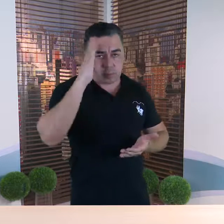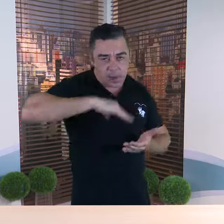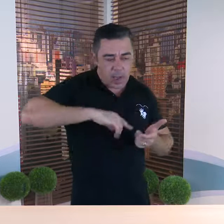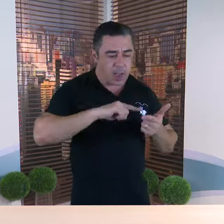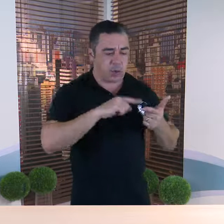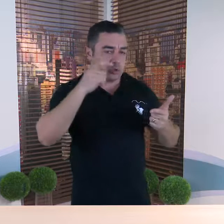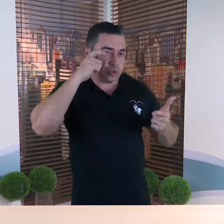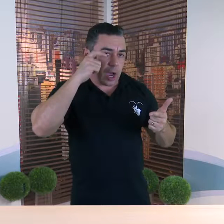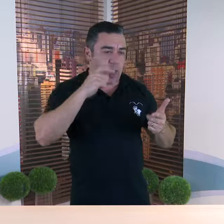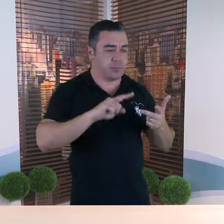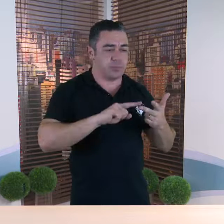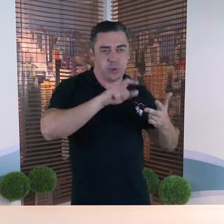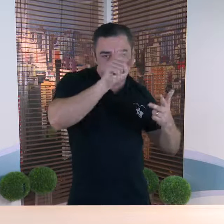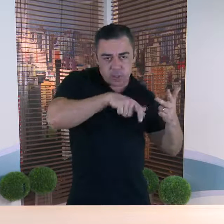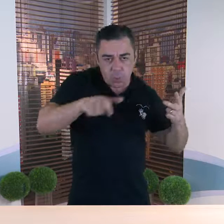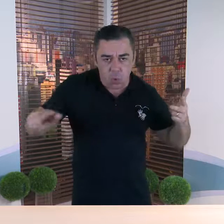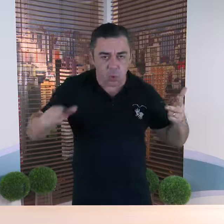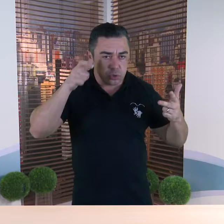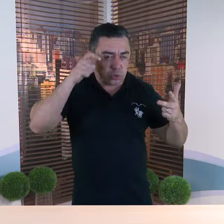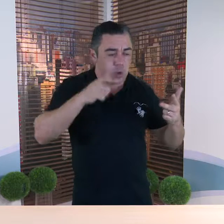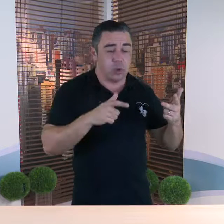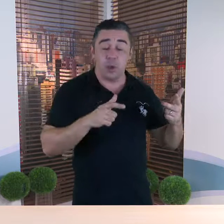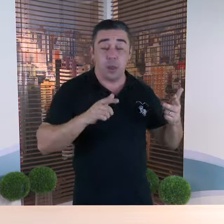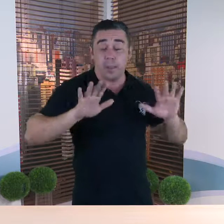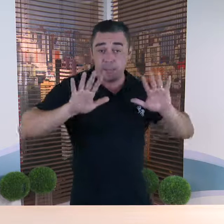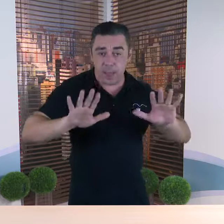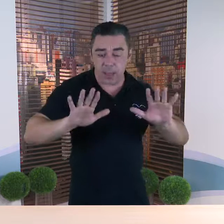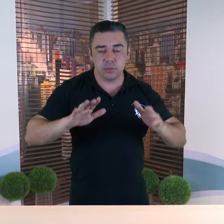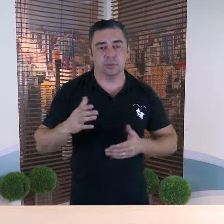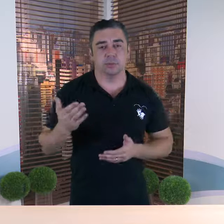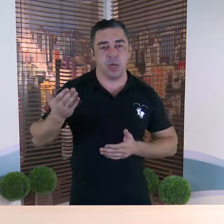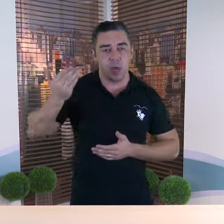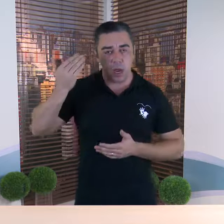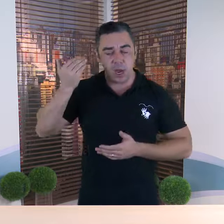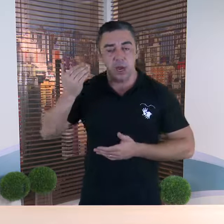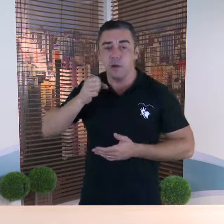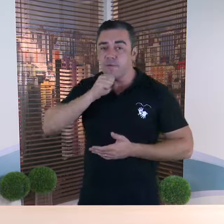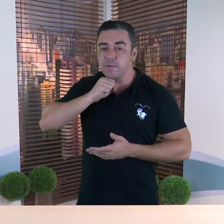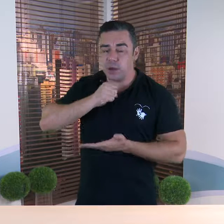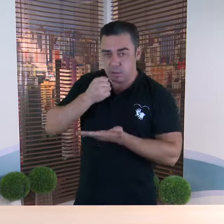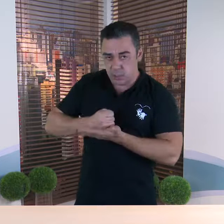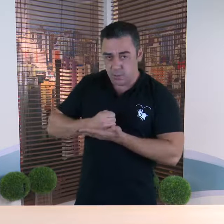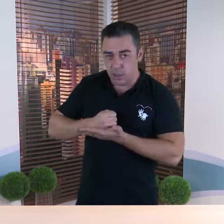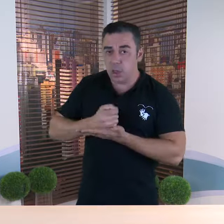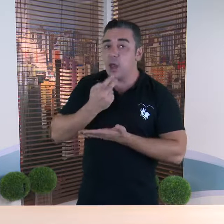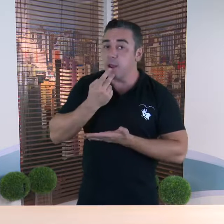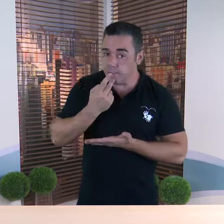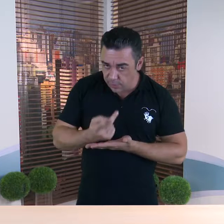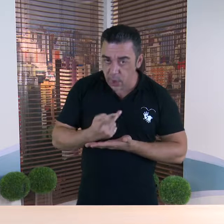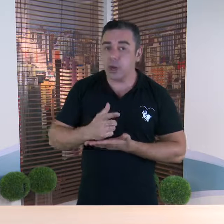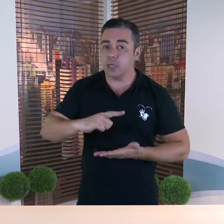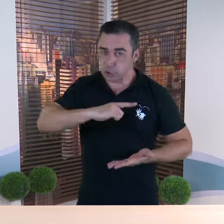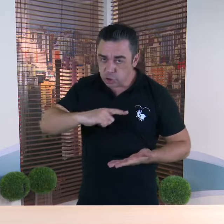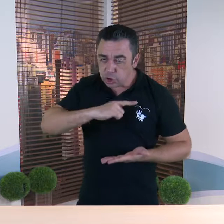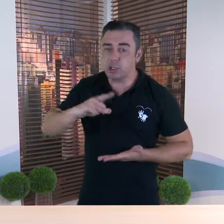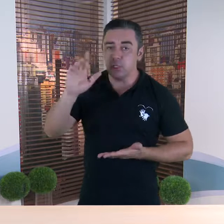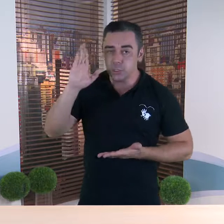de Satanás e seus demônios de uma forma completa, o Antigo Testamento, todavia, não nega a existência